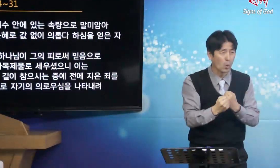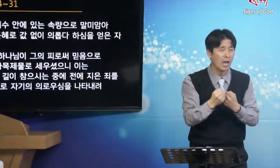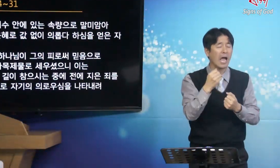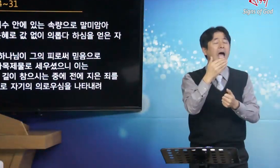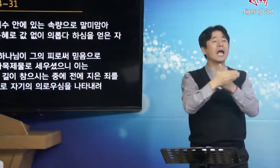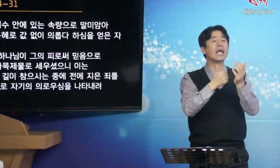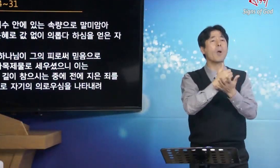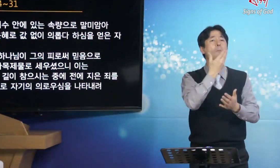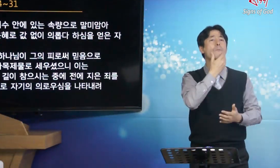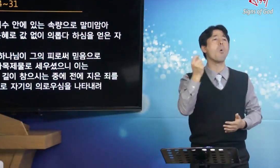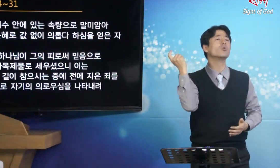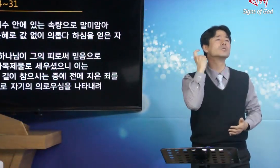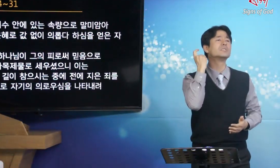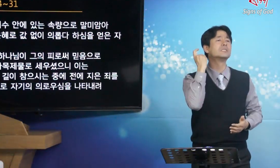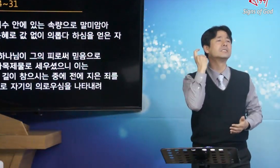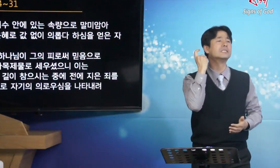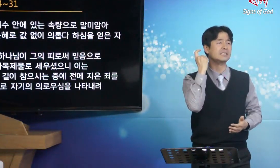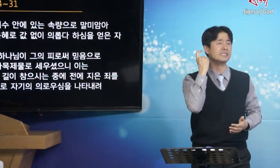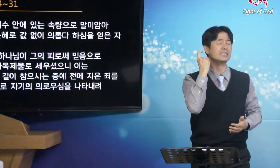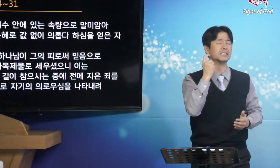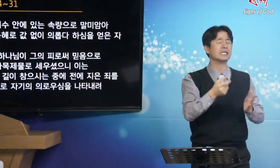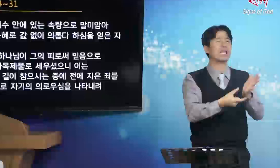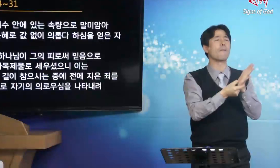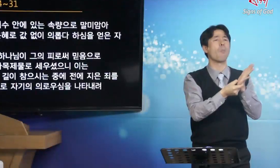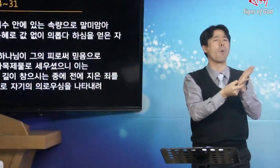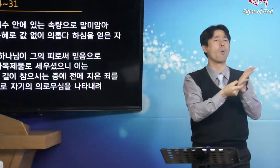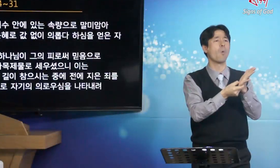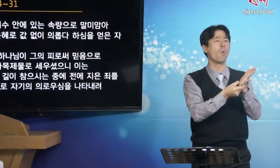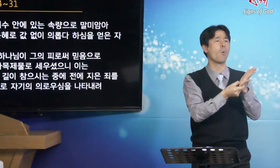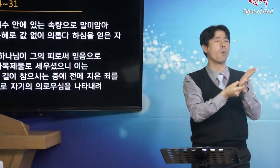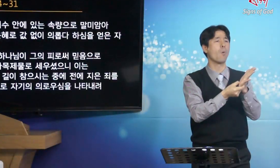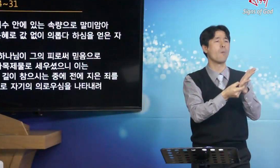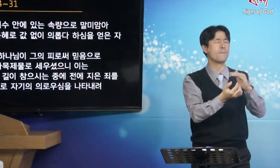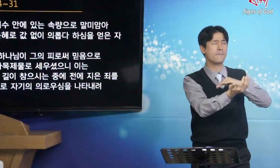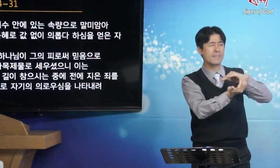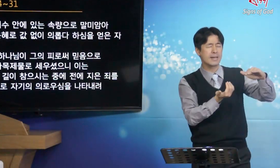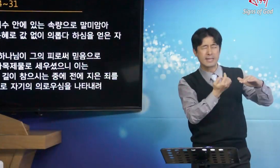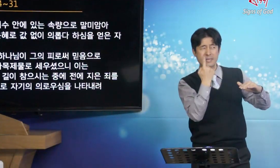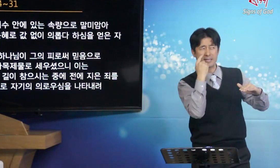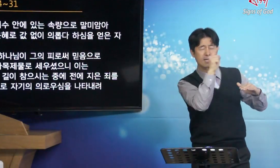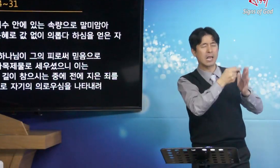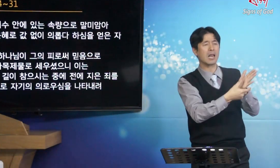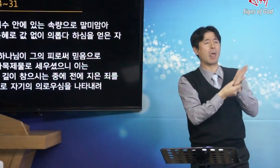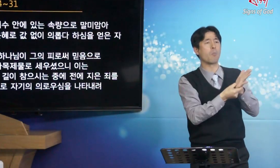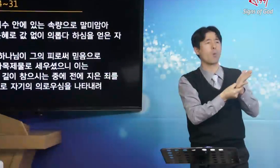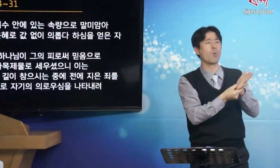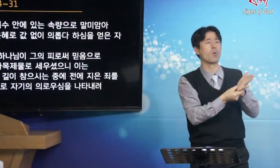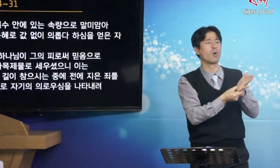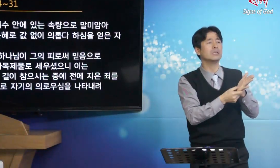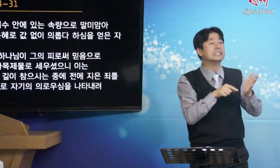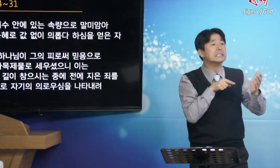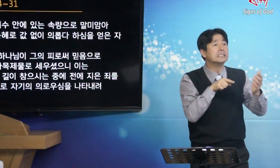하나님의 은혜로 하나님의 복음이 복음의 예표라는 것이죠.